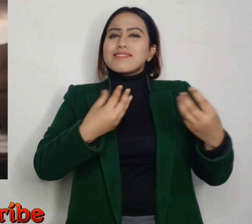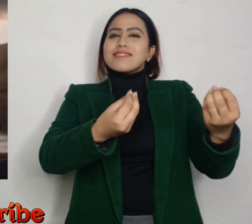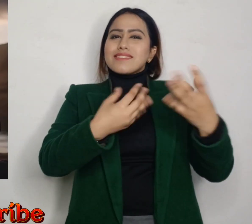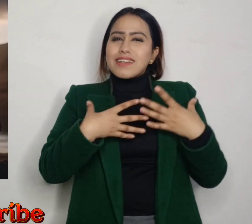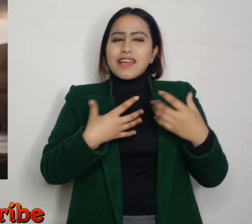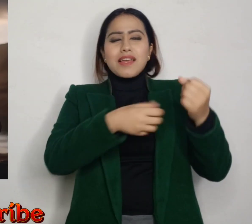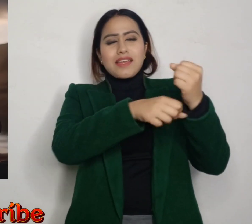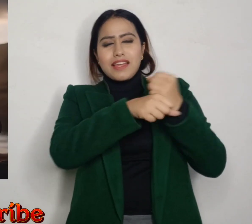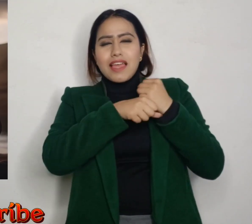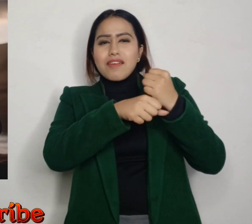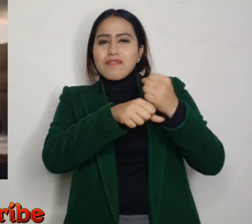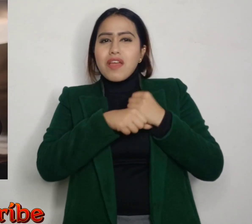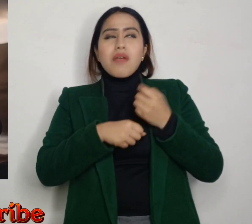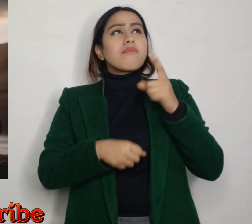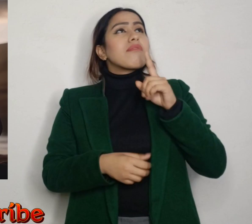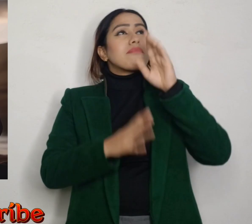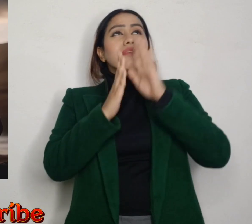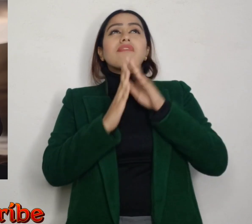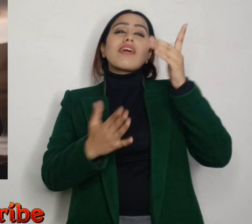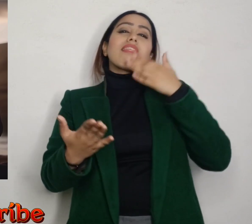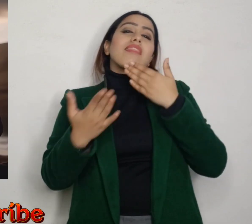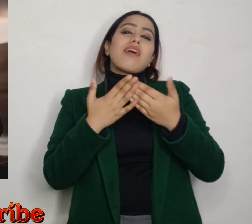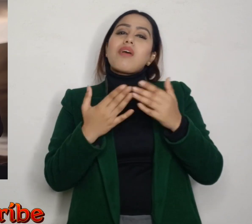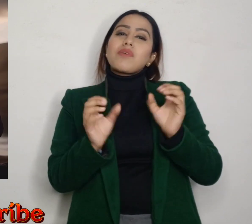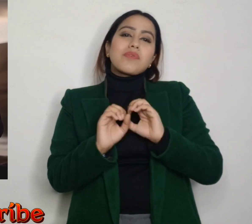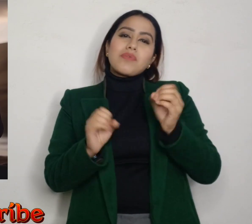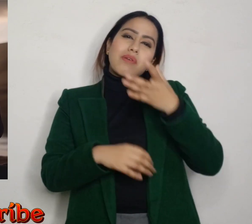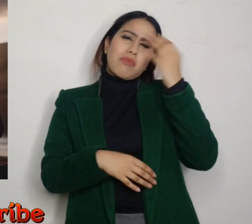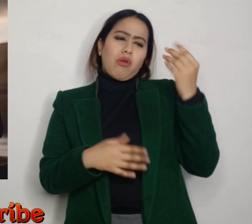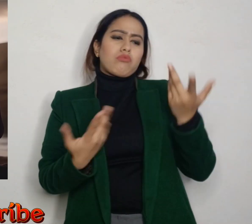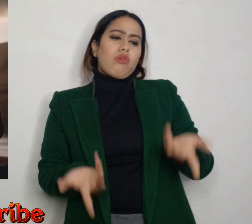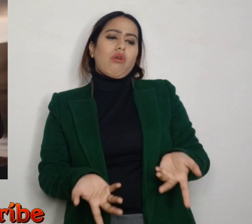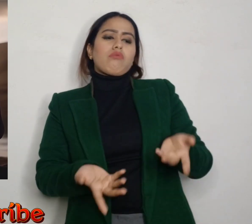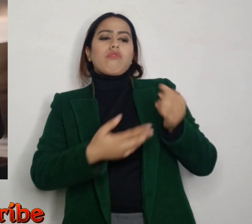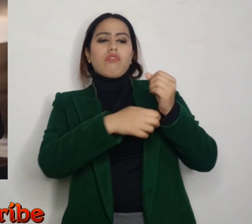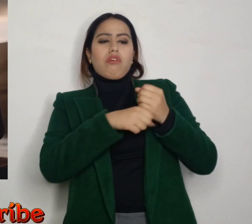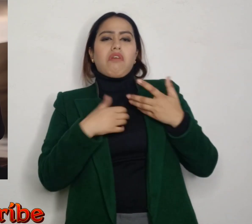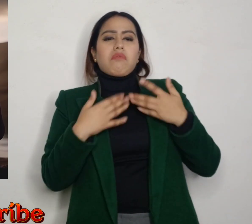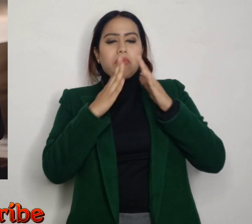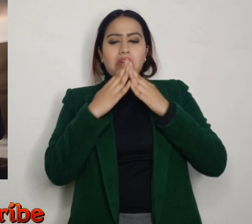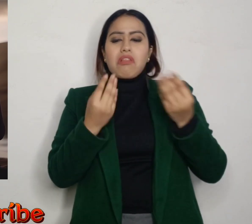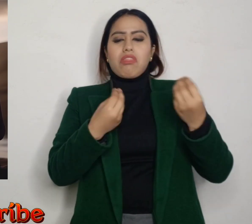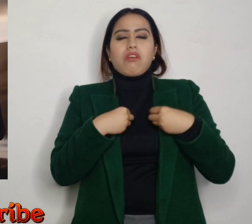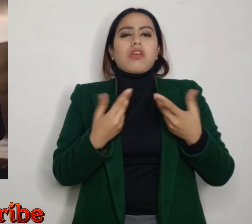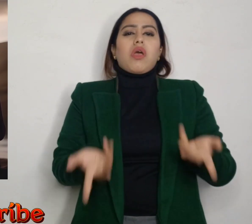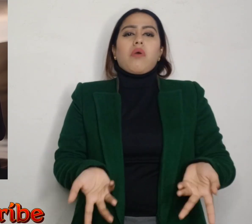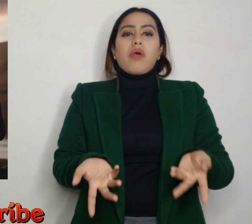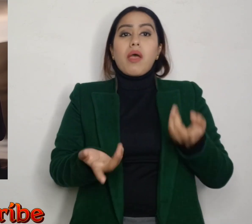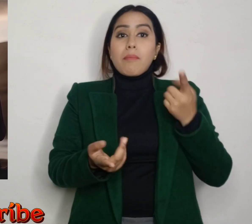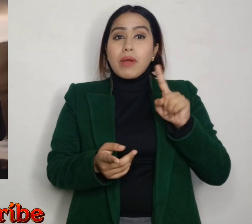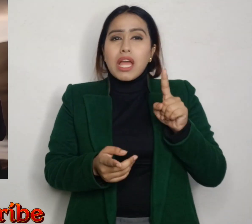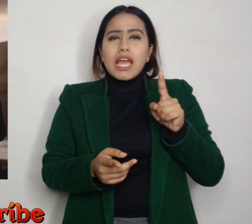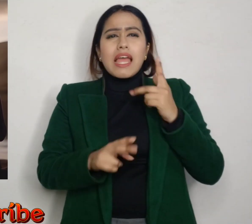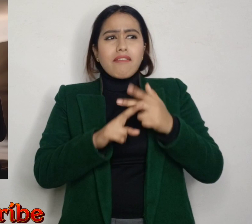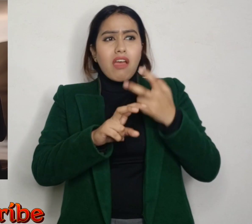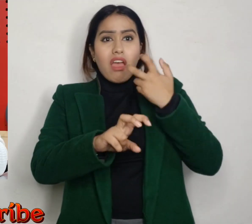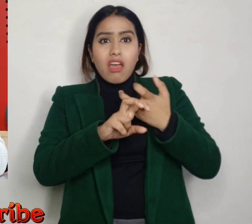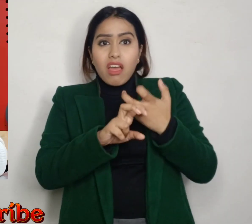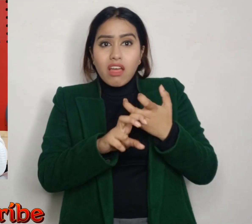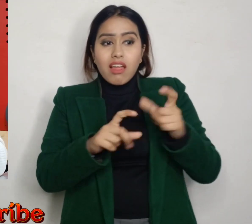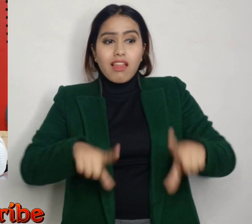छोटी खुशियां भेजता रहता है, छोटे छोटे तोहफे हमें देता रहता है, लेकिन हम थैंक यू कहना भूल जाते हैं। हमें लगता है कि इसमें कौन सी बड़ी बात